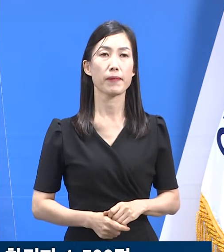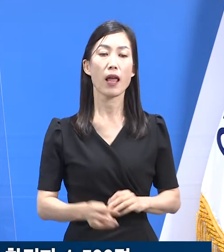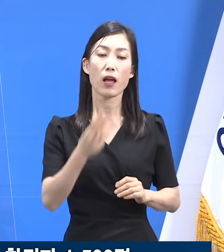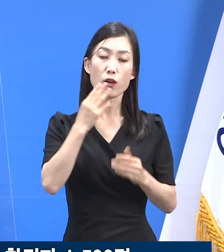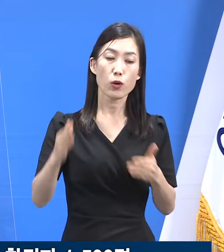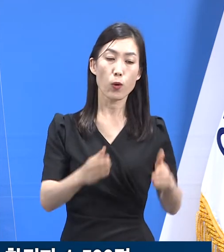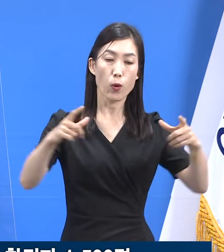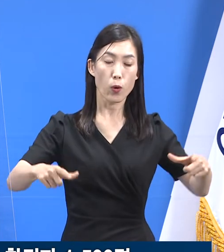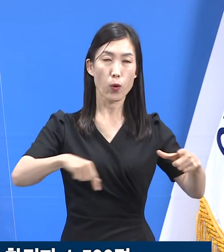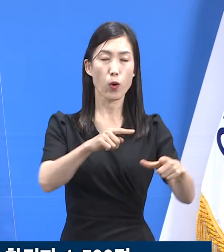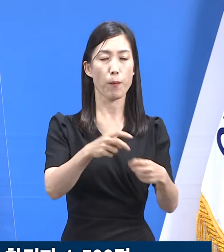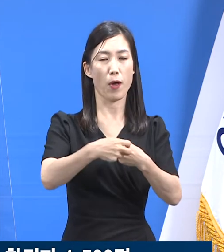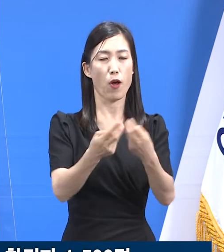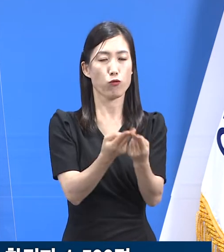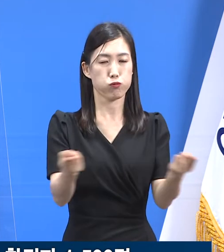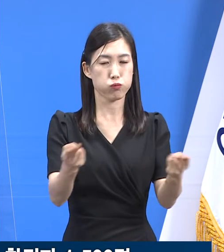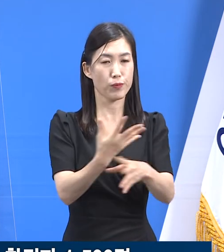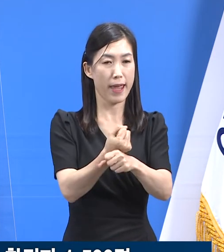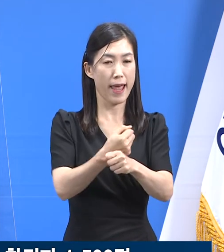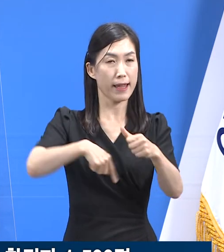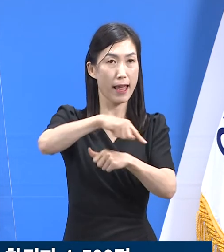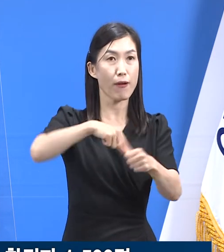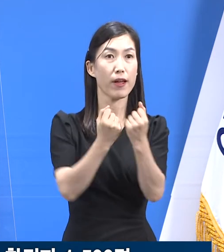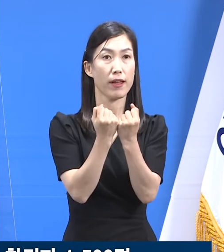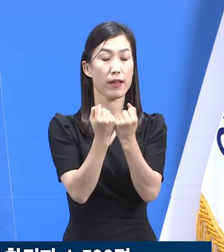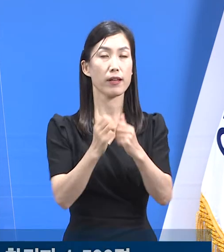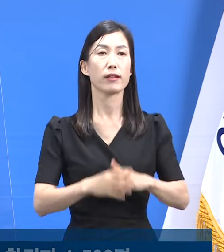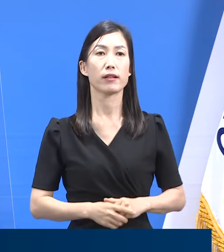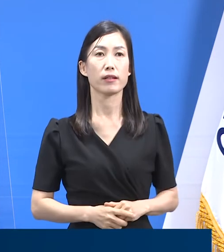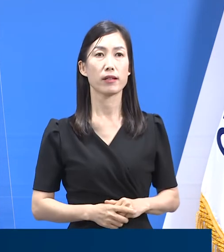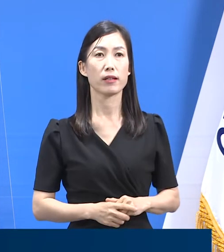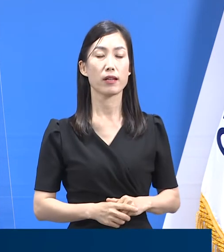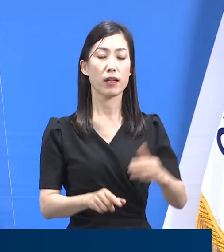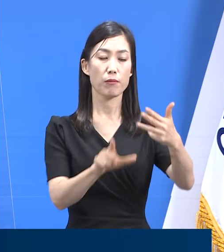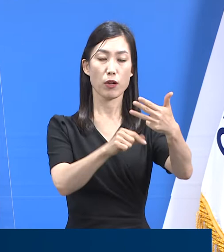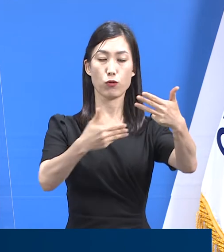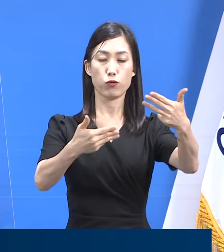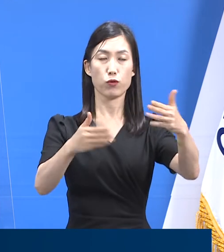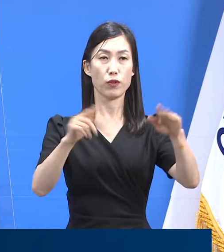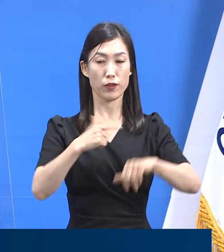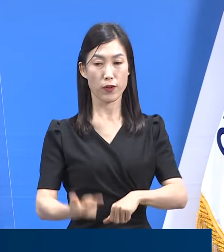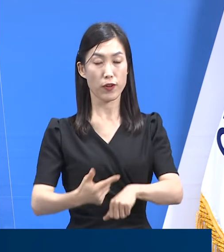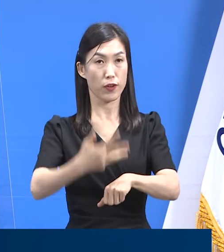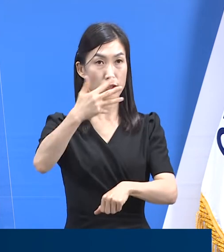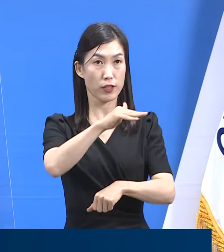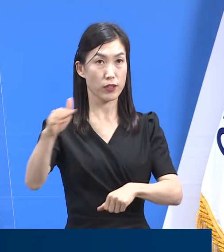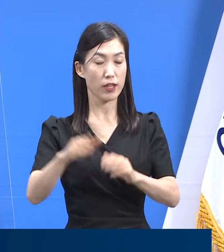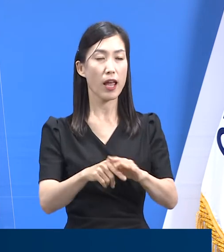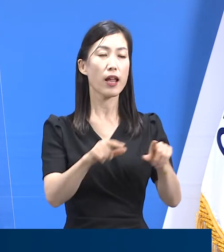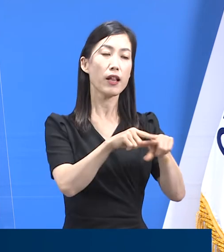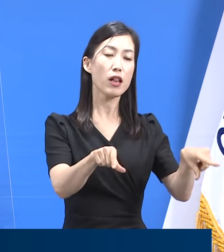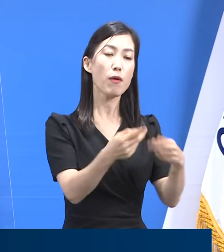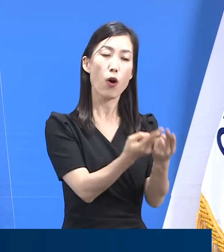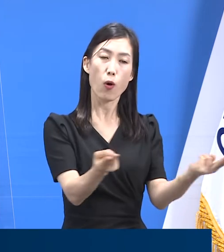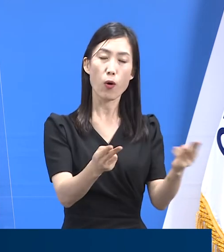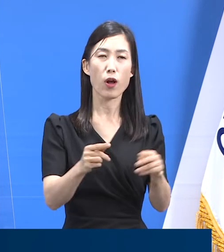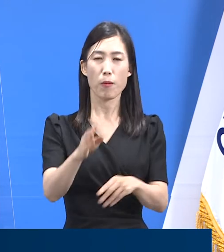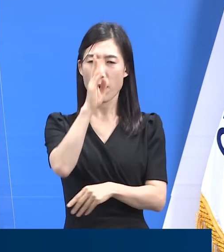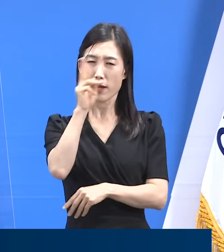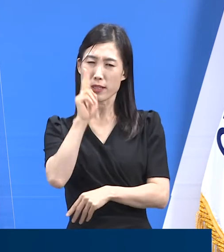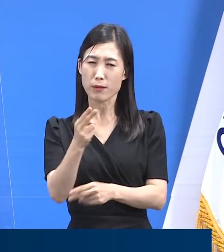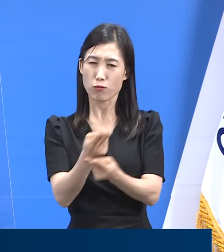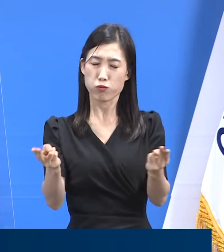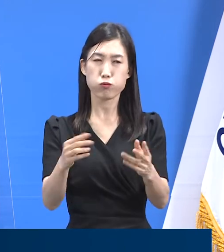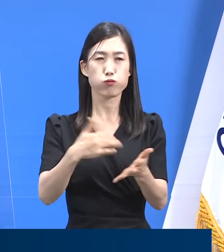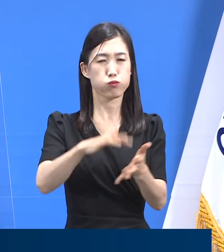경기도 코로나19 병상 운영 현황에 대하여 말씀드리겠습니다. 8월 9일 20시 기준 일반과 중증 환자 병상을